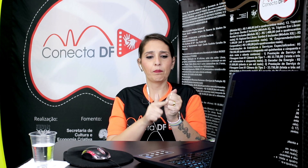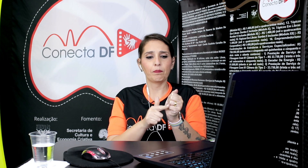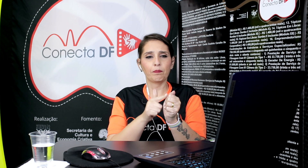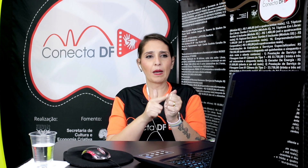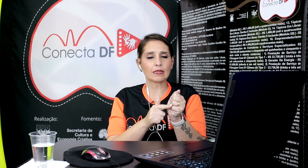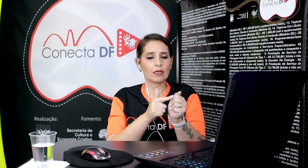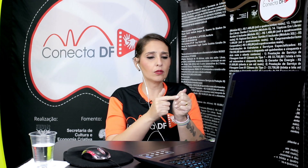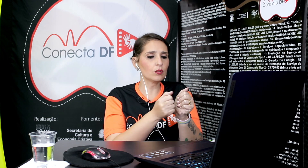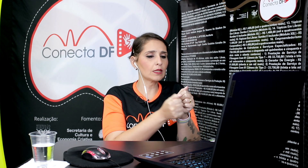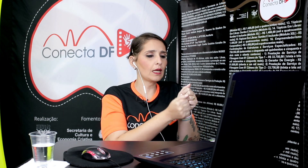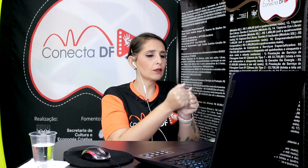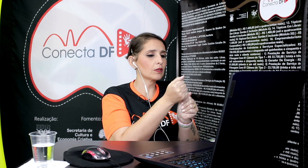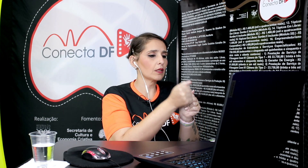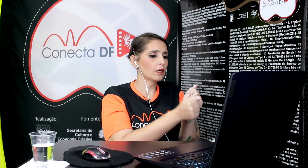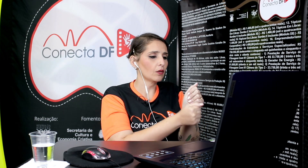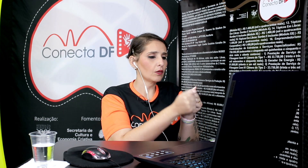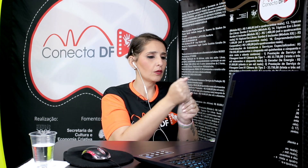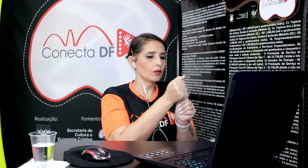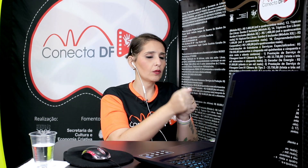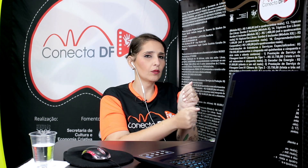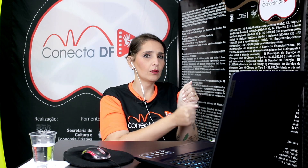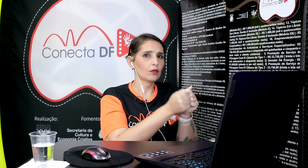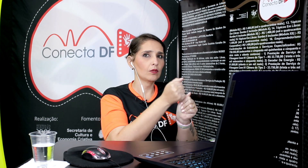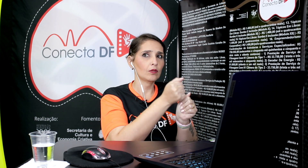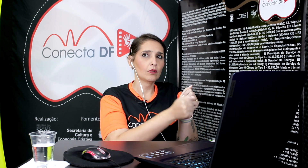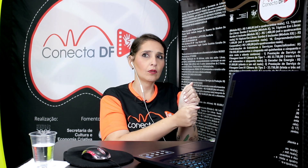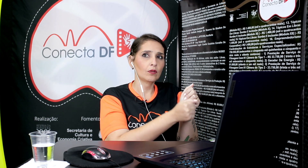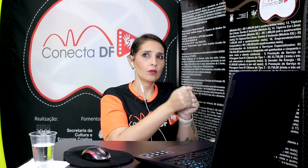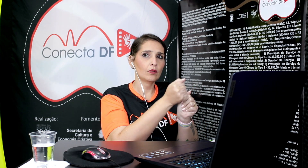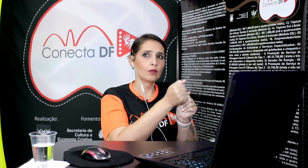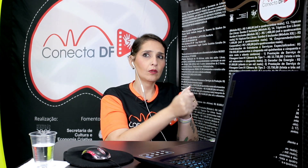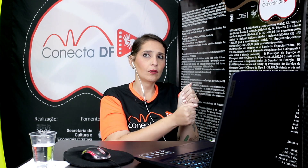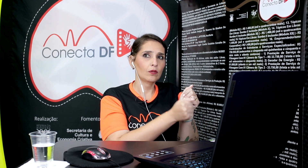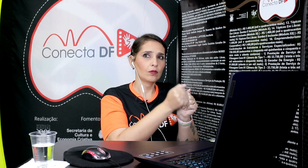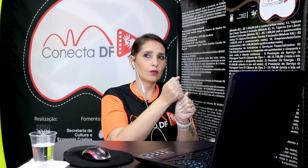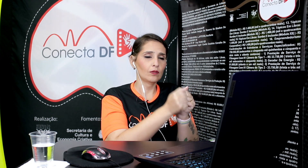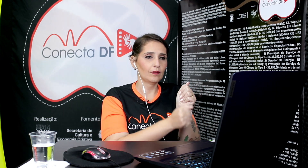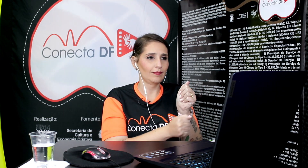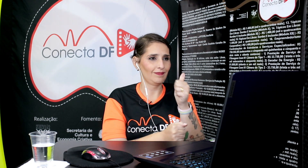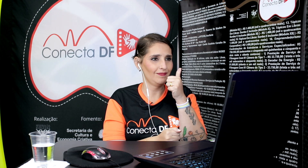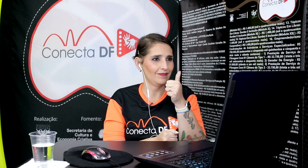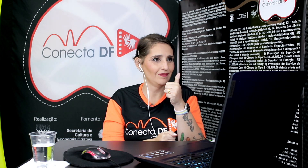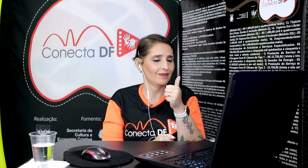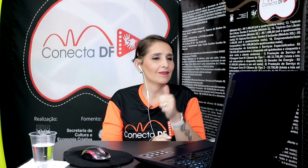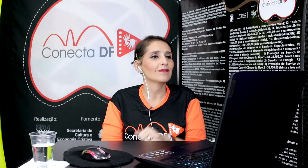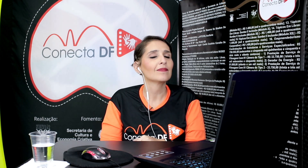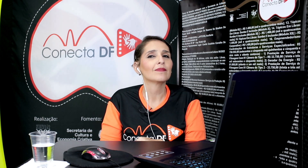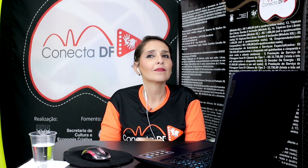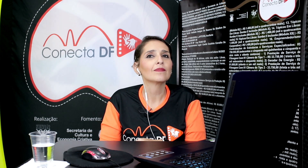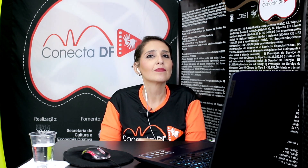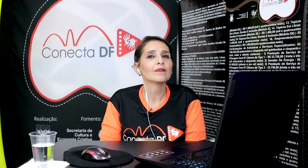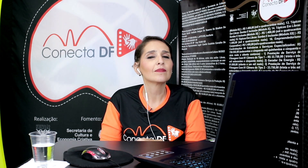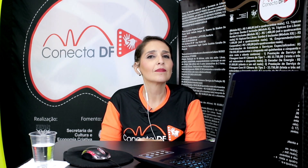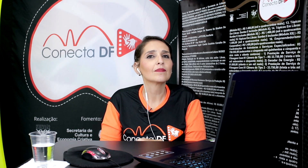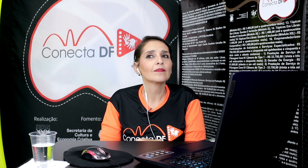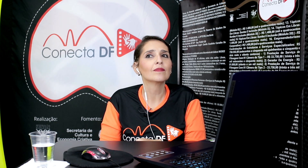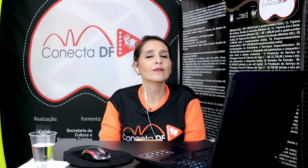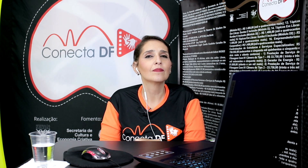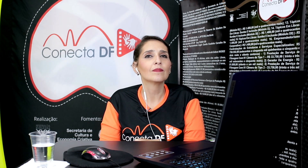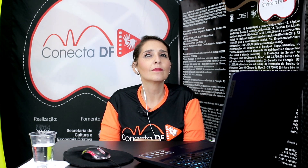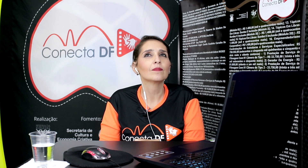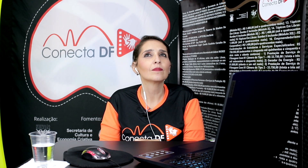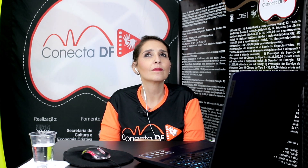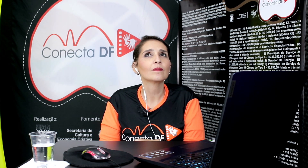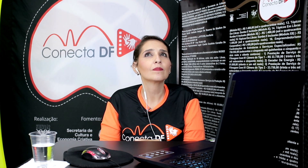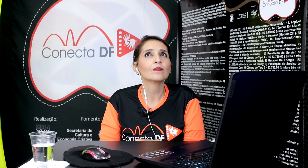assim... Faz de lado, por Passando favor. os dedos aqui, ó. Ah, certo, obrigada. E aí você falou em concertar. Eu